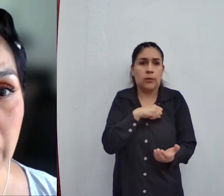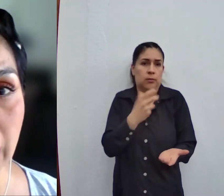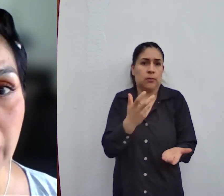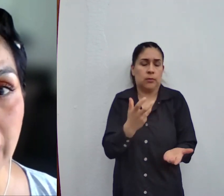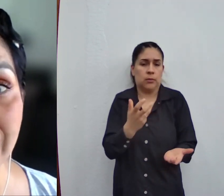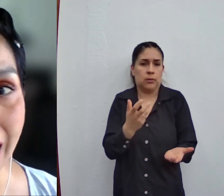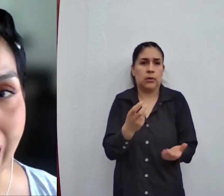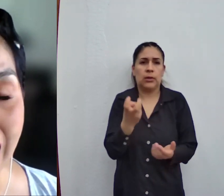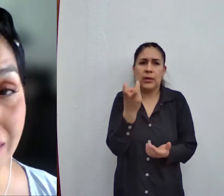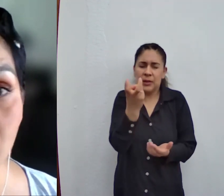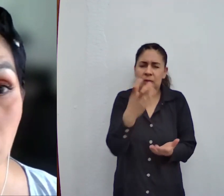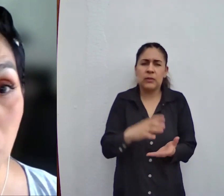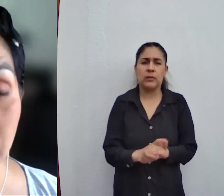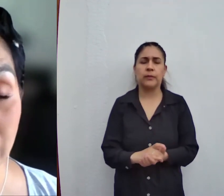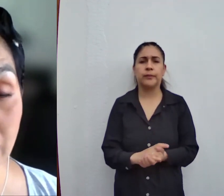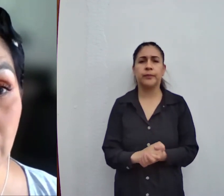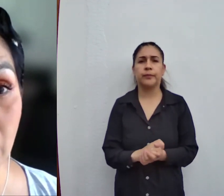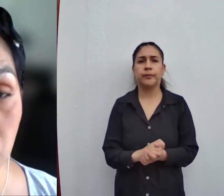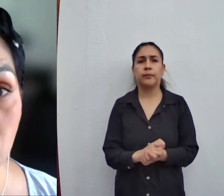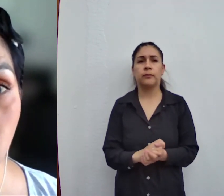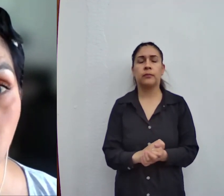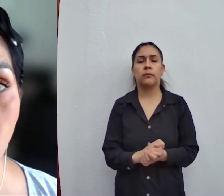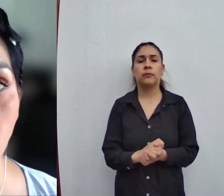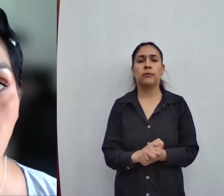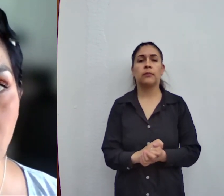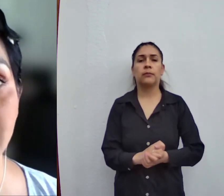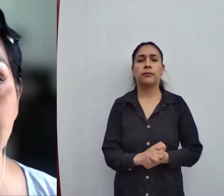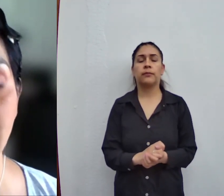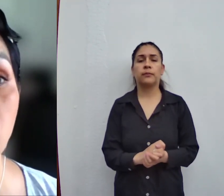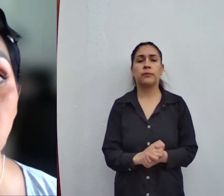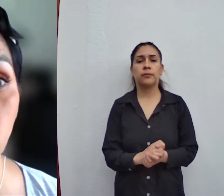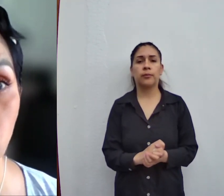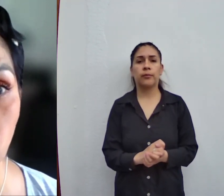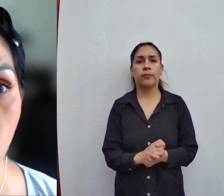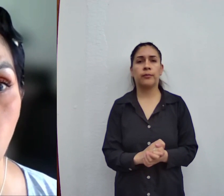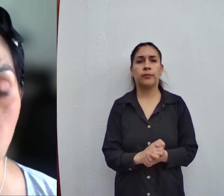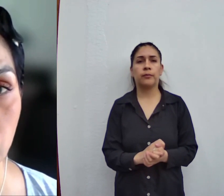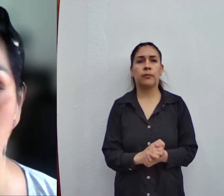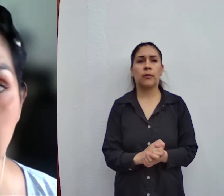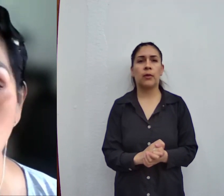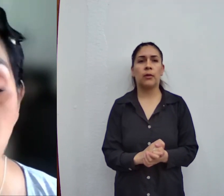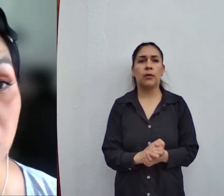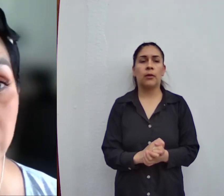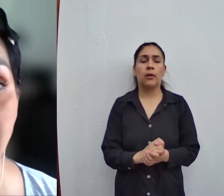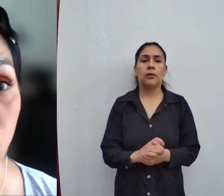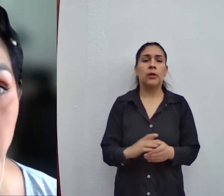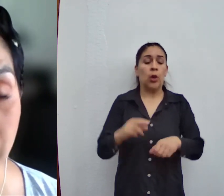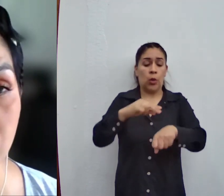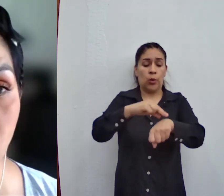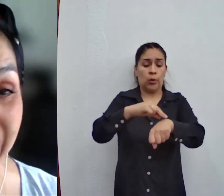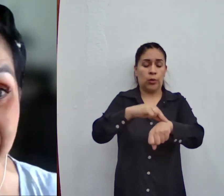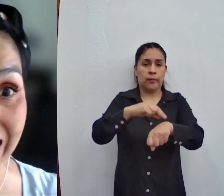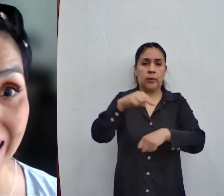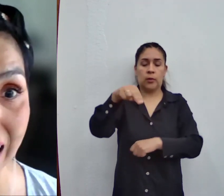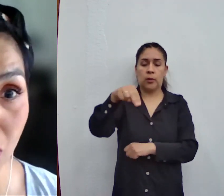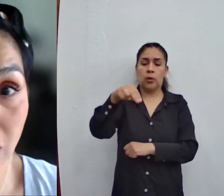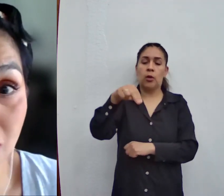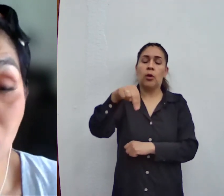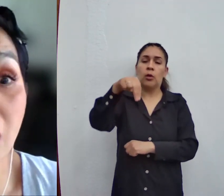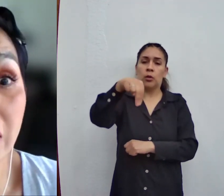ahí, que así como van a estar los psicólogos, estén los nutriólogos, porque muchas veces los médicos en